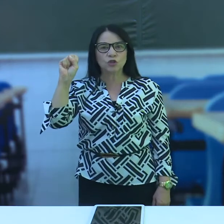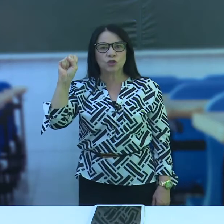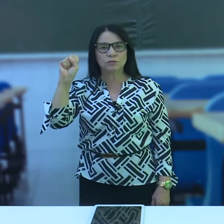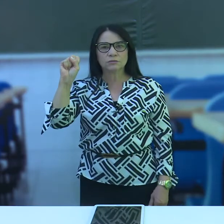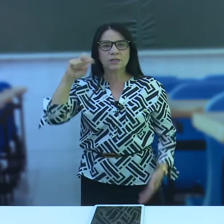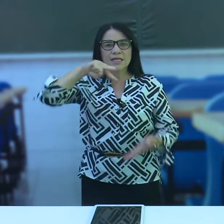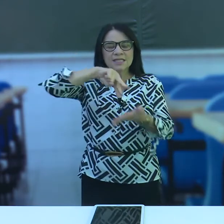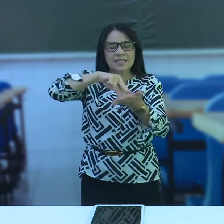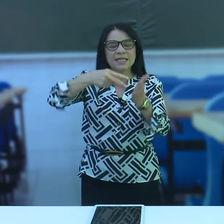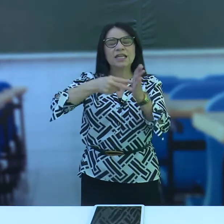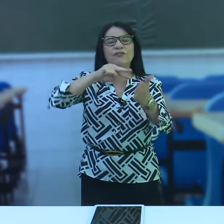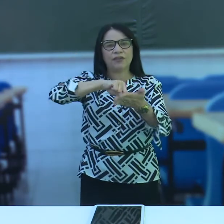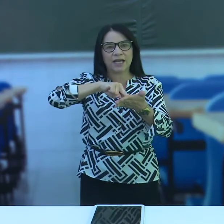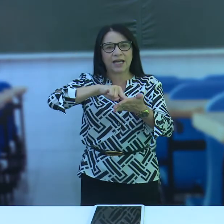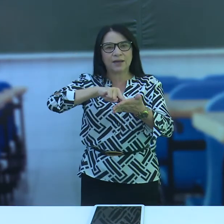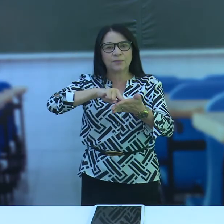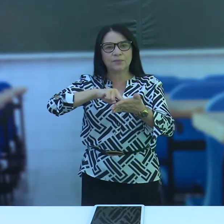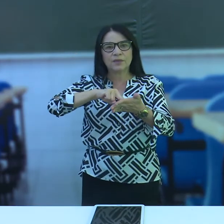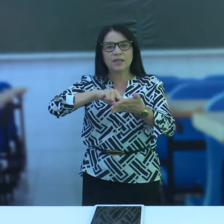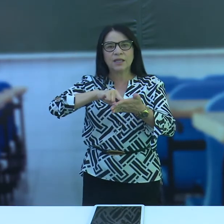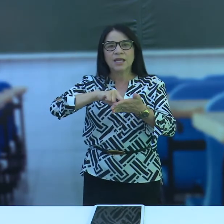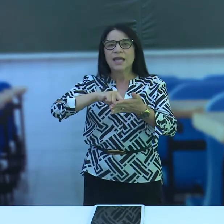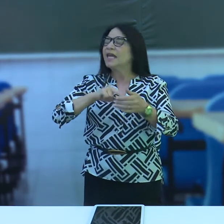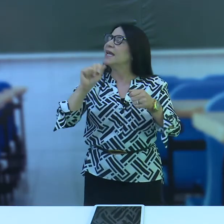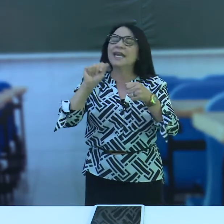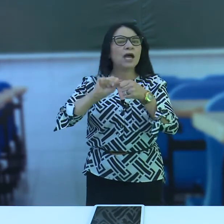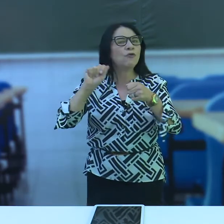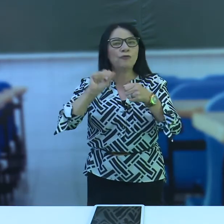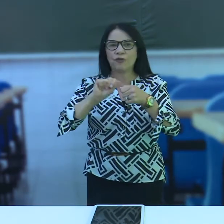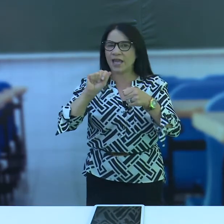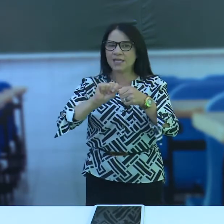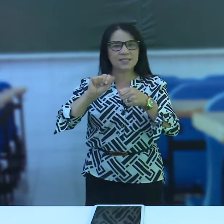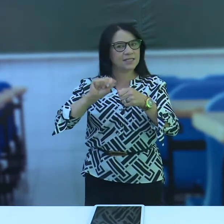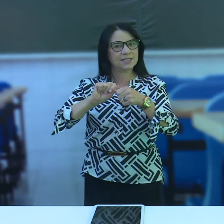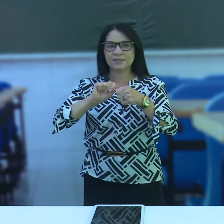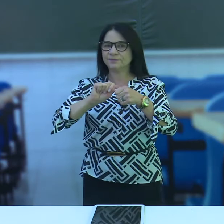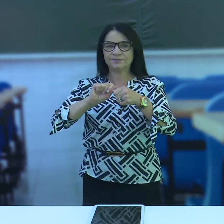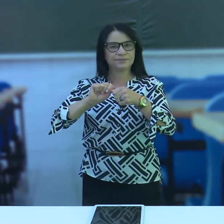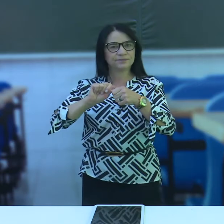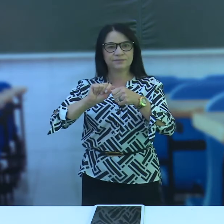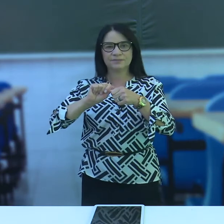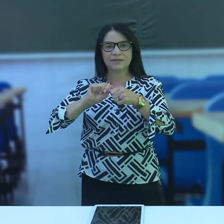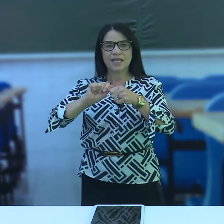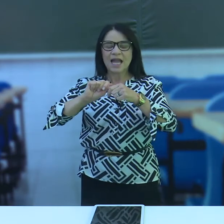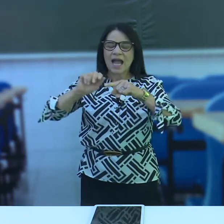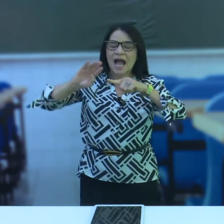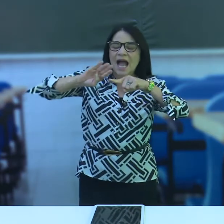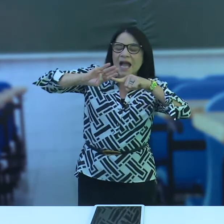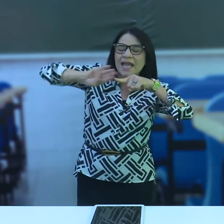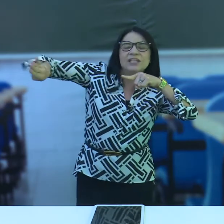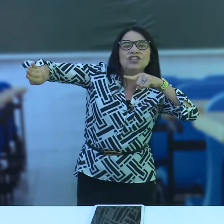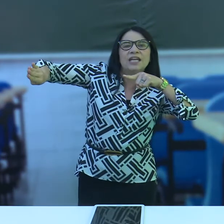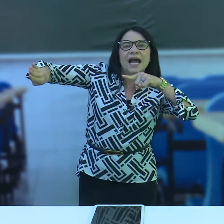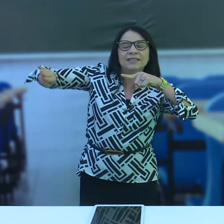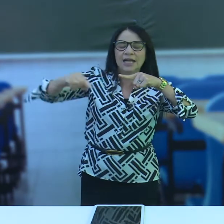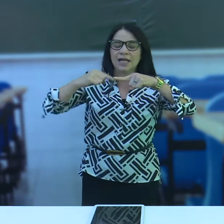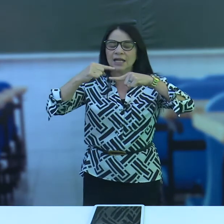incircunciso significa não fez a retirada